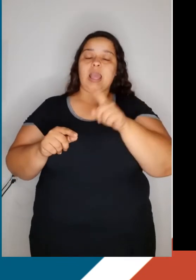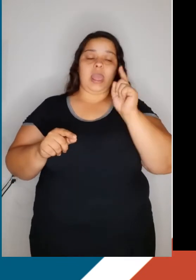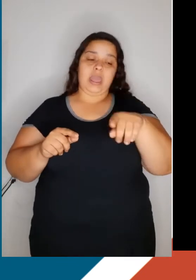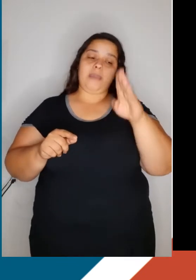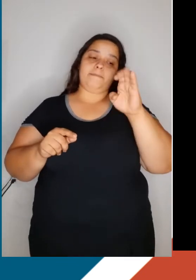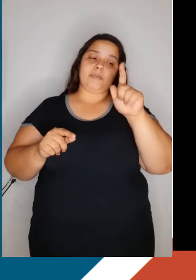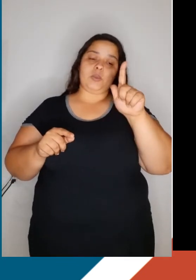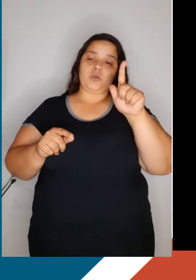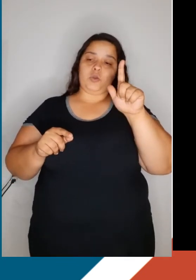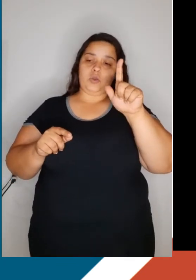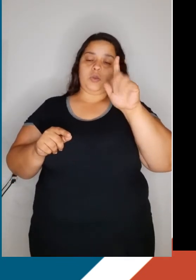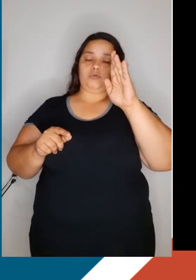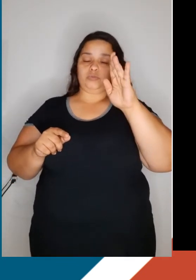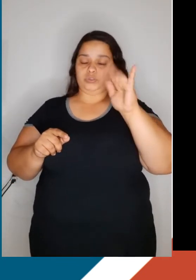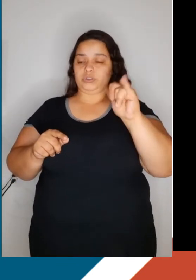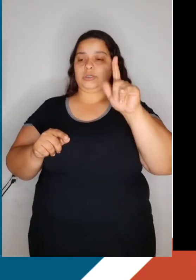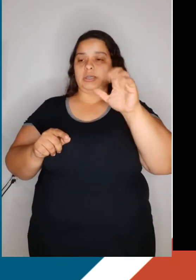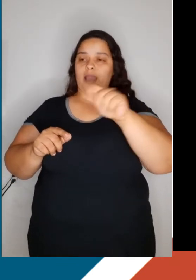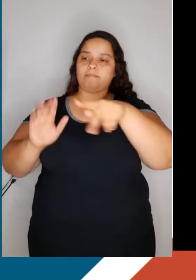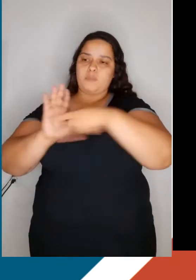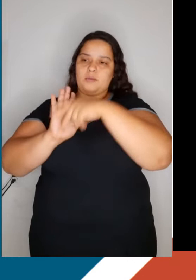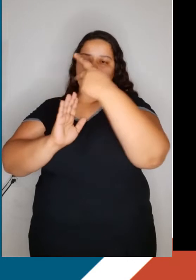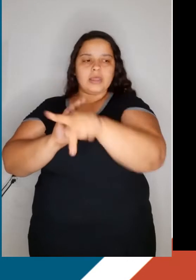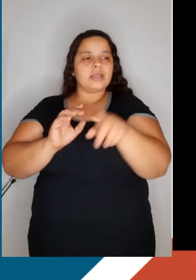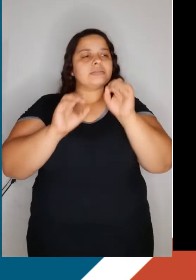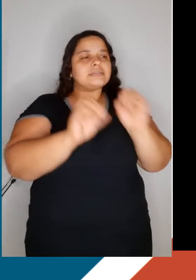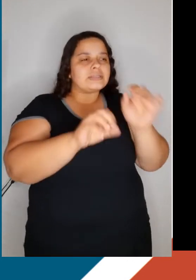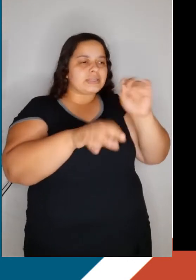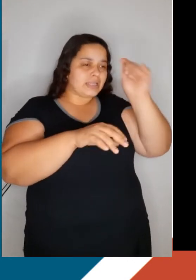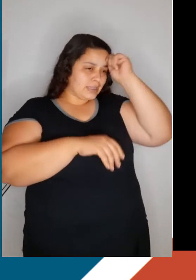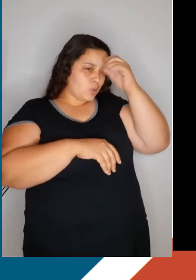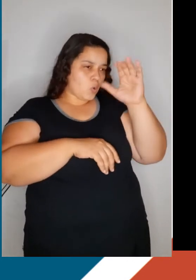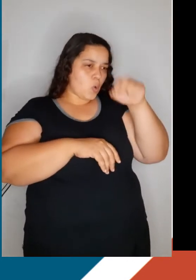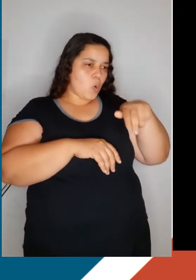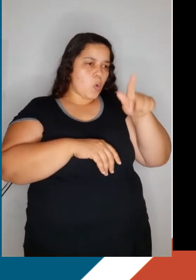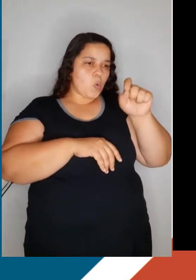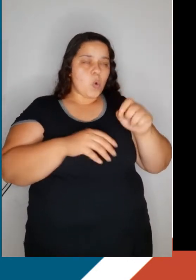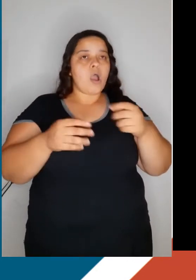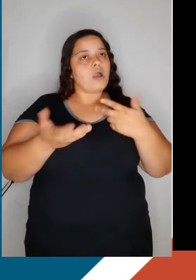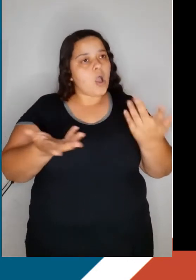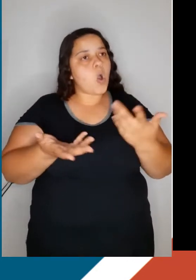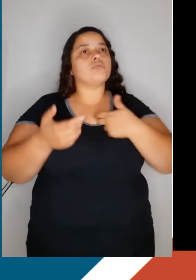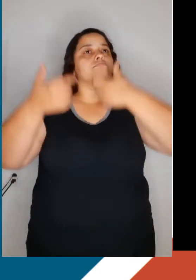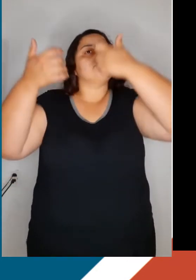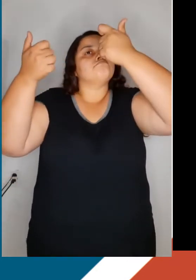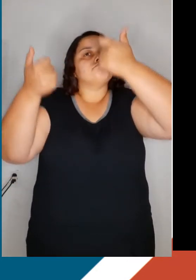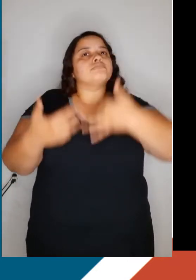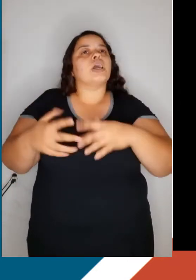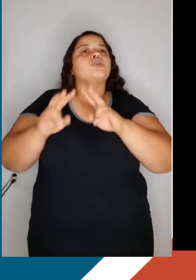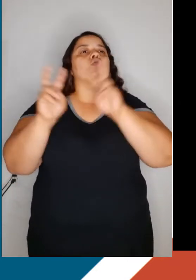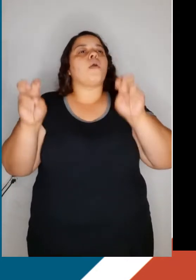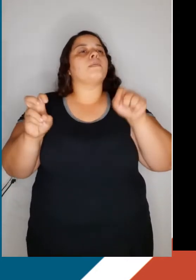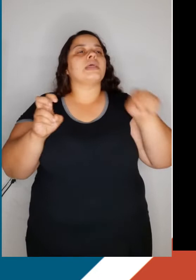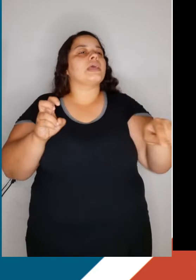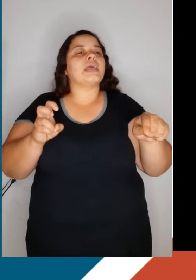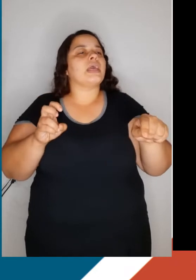aula para alunos congoleses. E no quadrinho a gente pode ler que ele fala: meus caros amigos, hoje eu vou falar a vocês sobre a sua